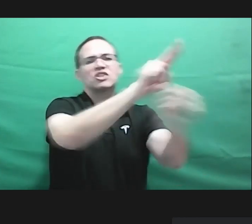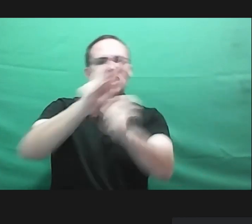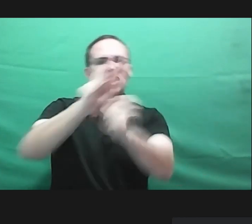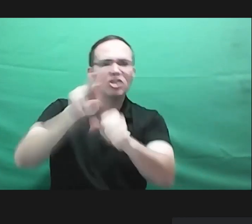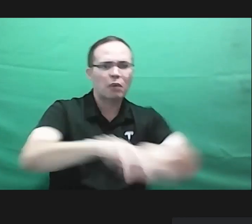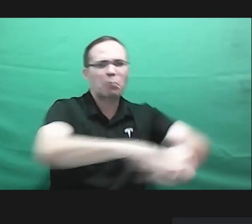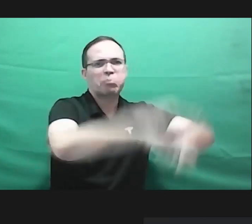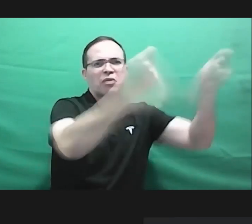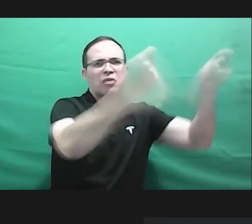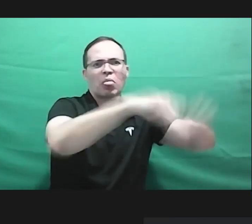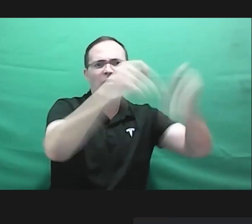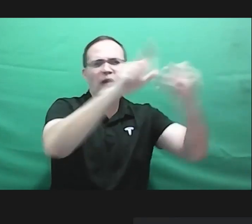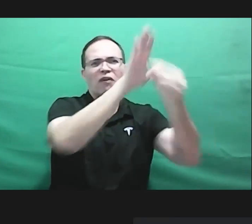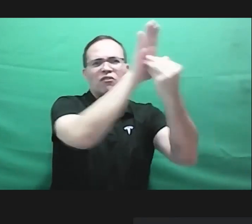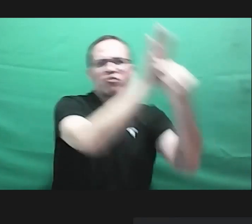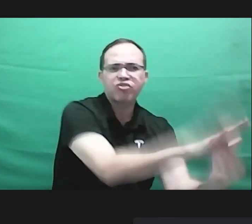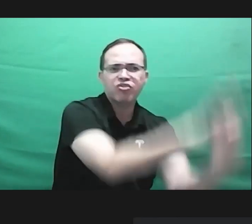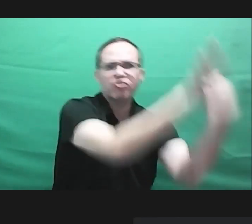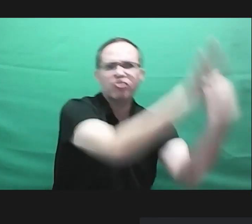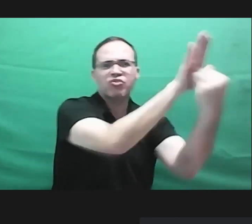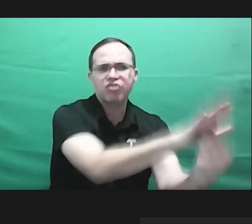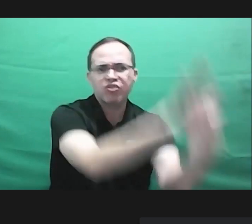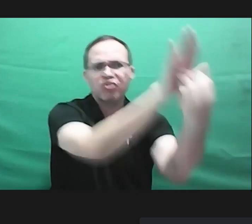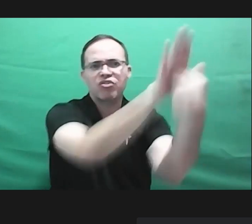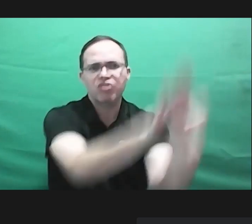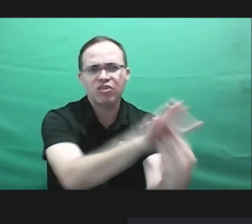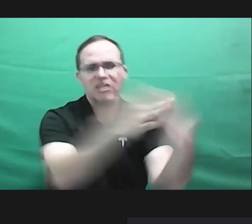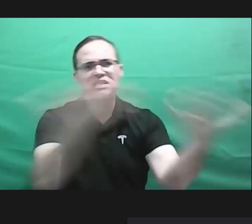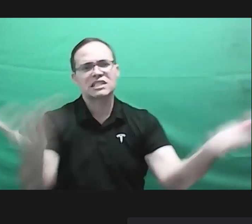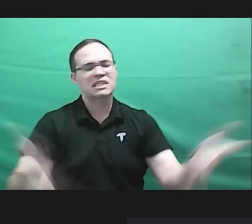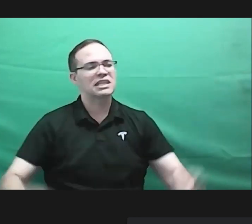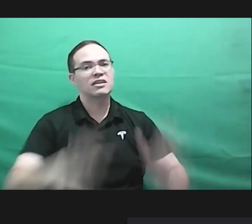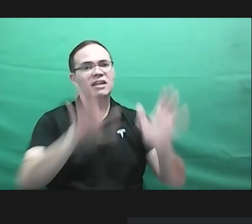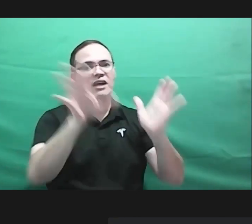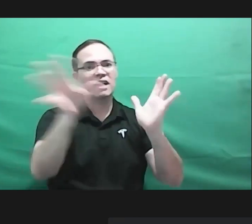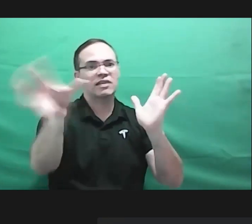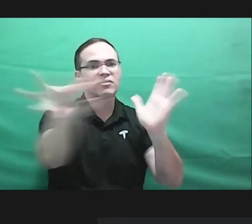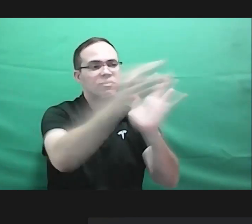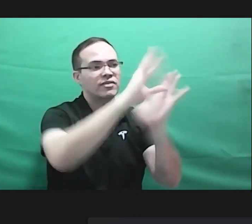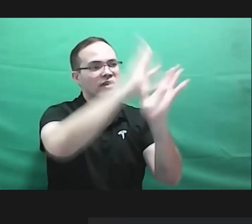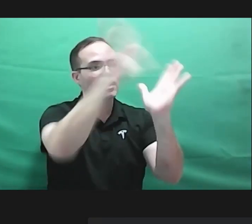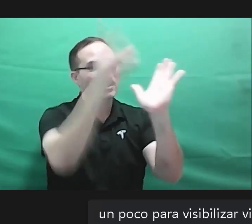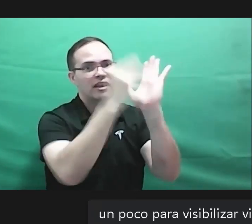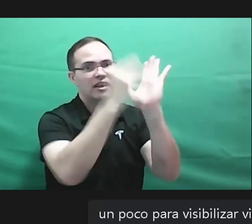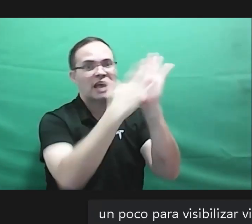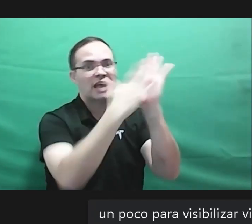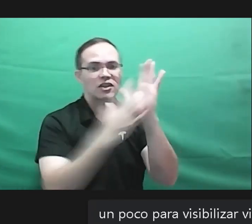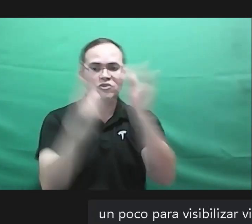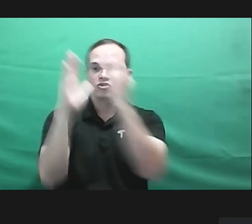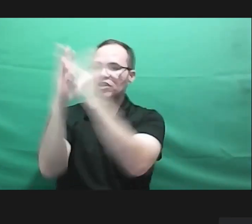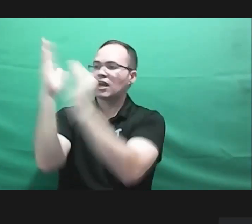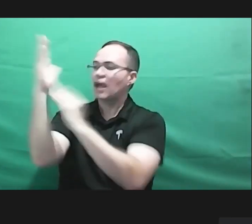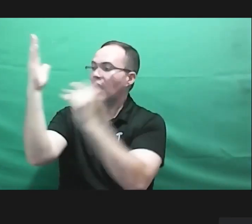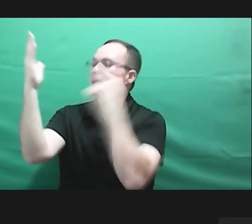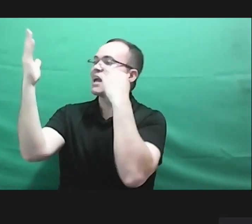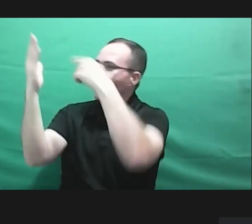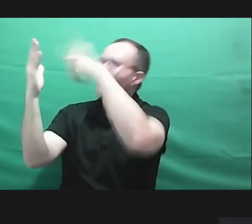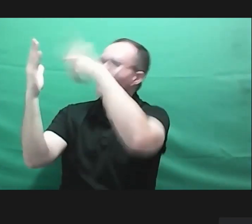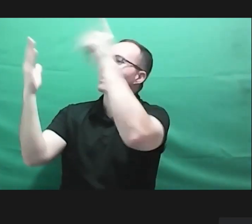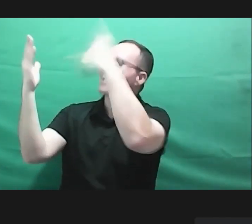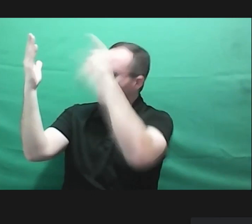Entonces, la no producción de datos sobre personas con discapacidad es en sí mismo una discriminación por motivos de discapacidad prohibida por la